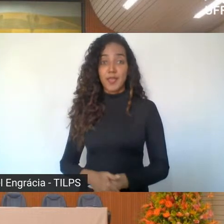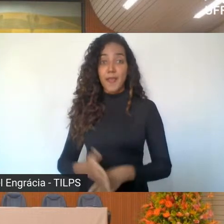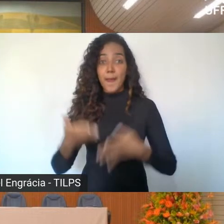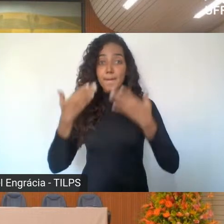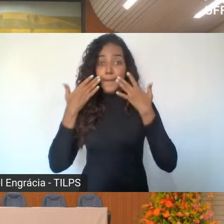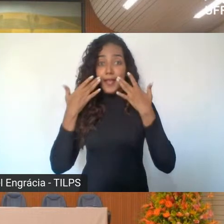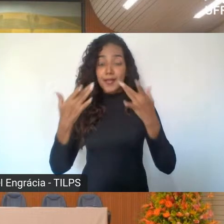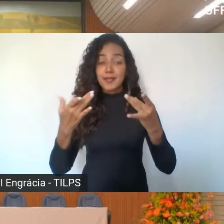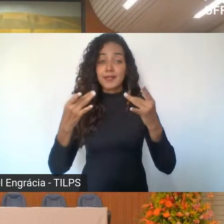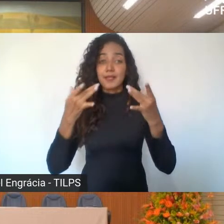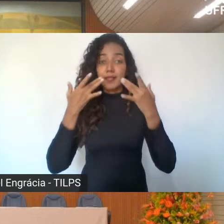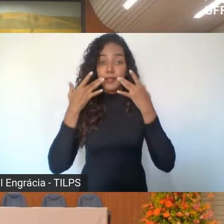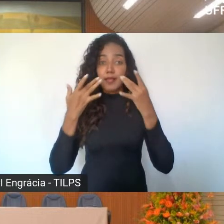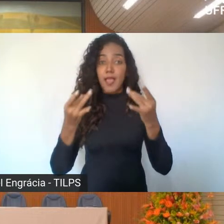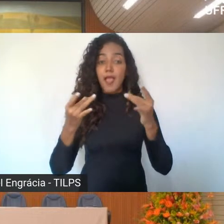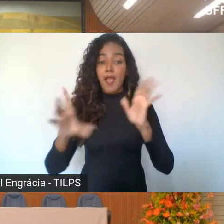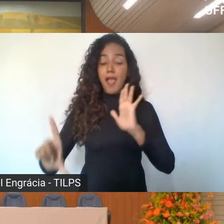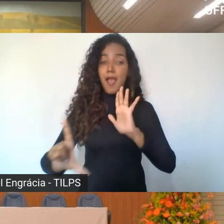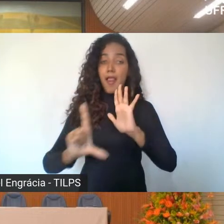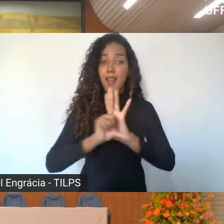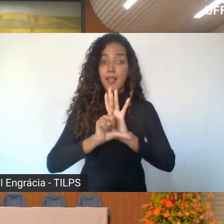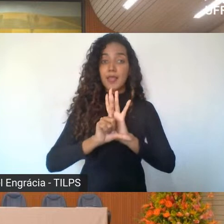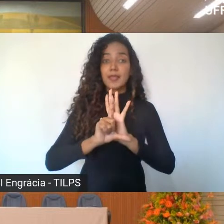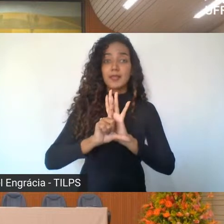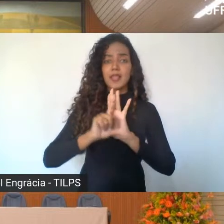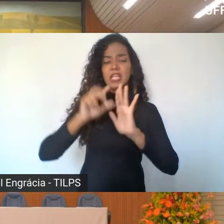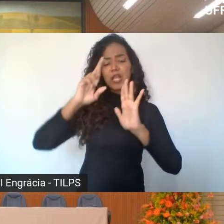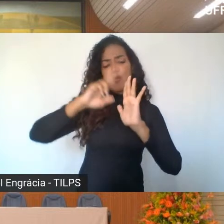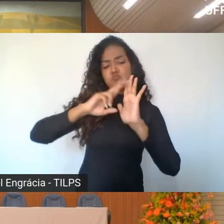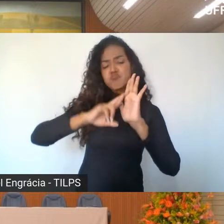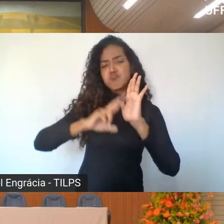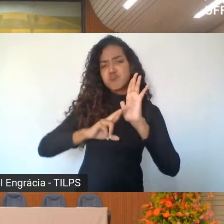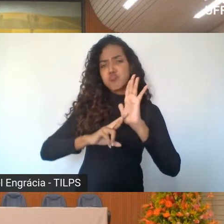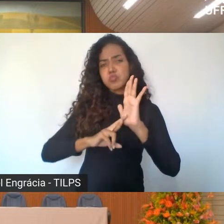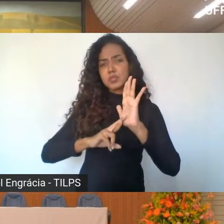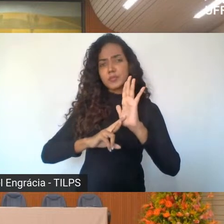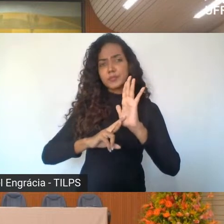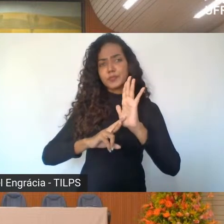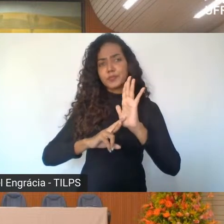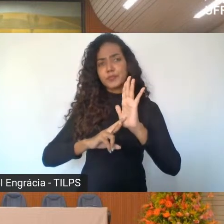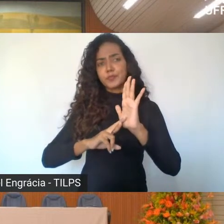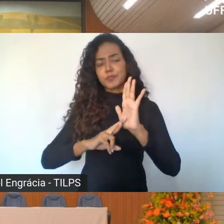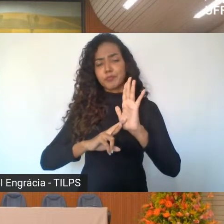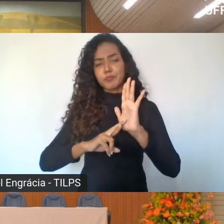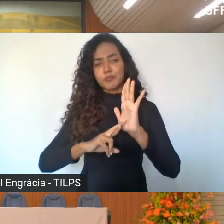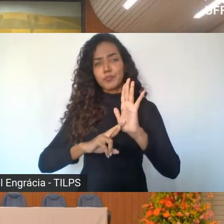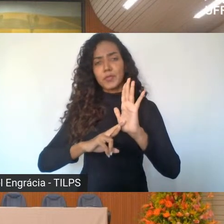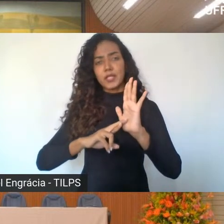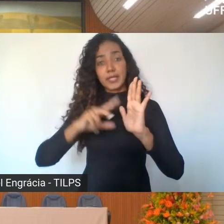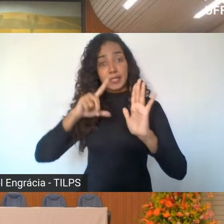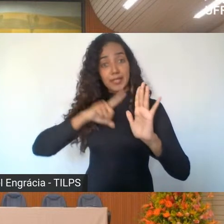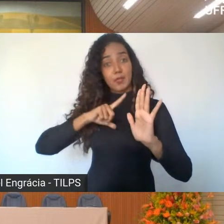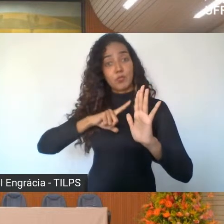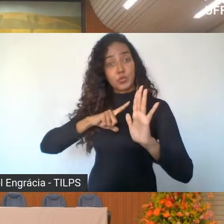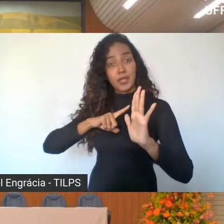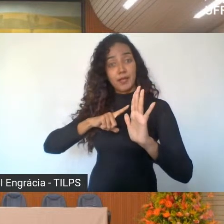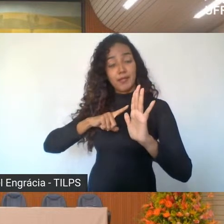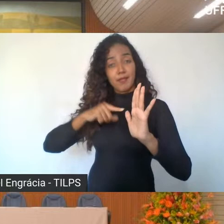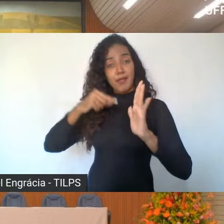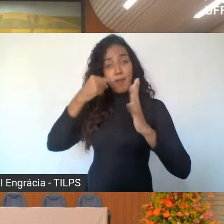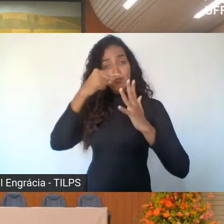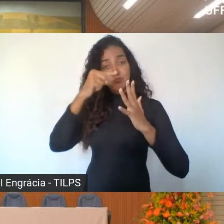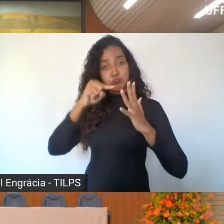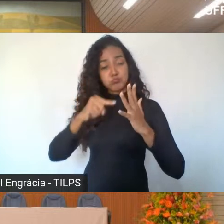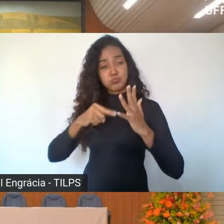somos obrigados a cumprir, o único artifício, a única forma de trazê-los para nós, e